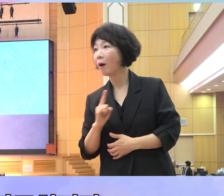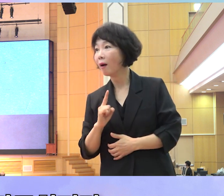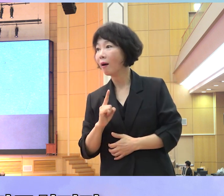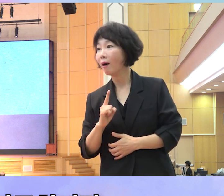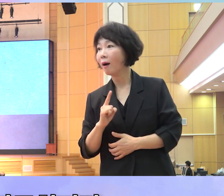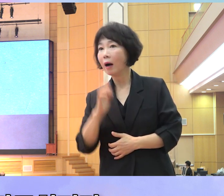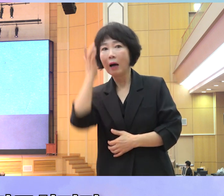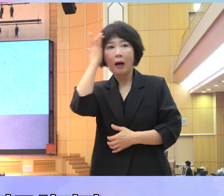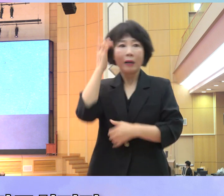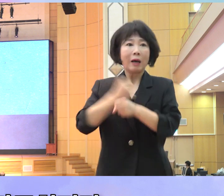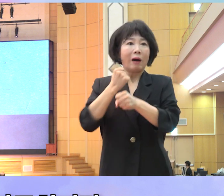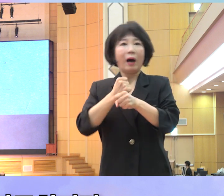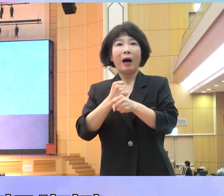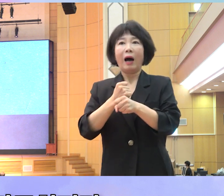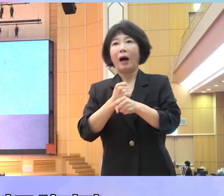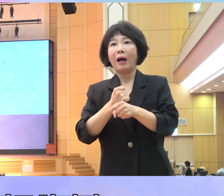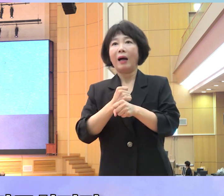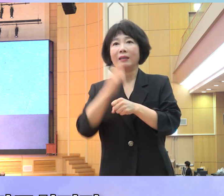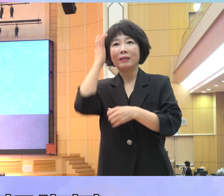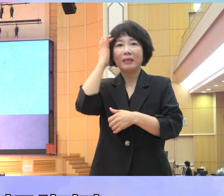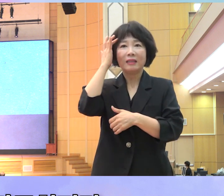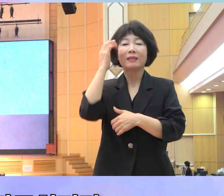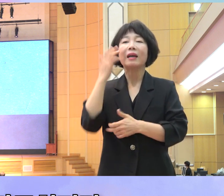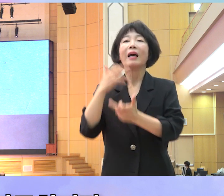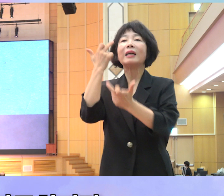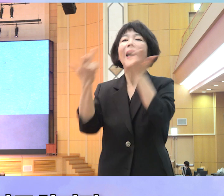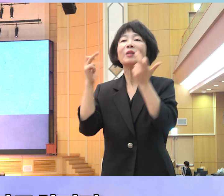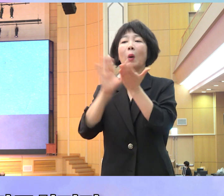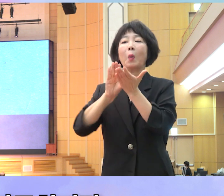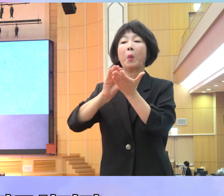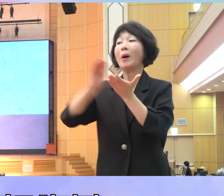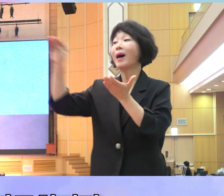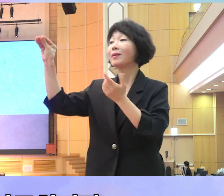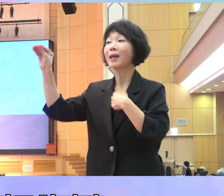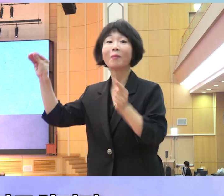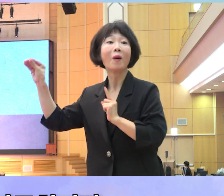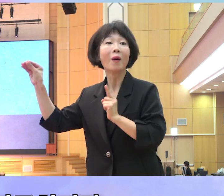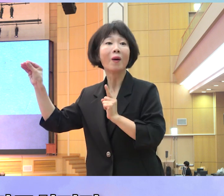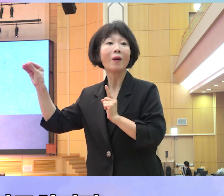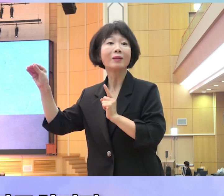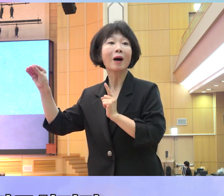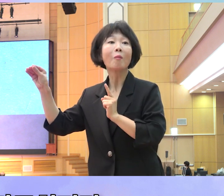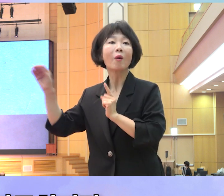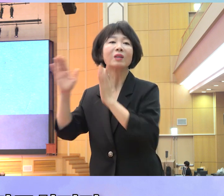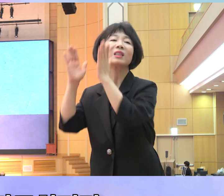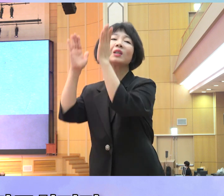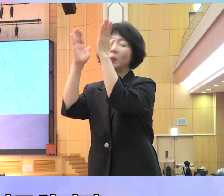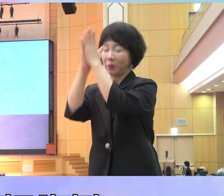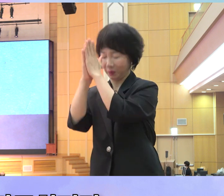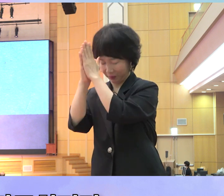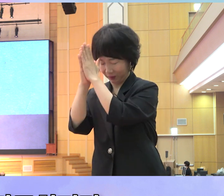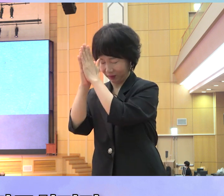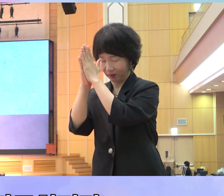가셨단 말이에요. 산으로 가시고 산으로 가셔서 뭐해요? 기도하셨다는 거예요.